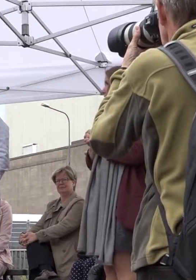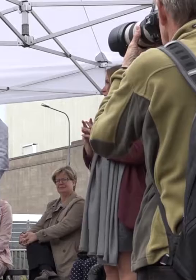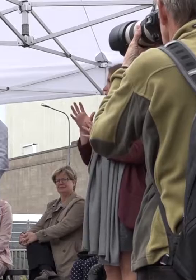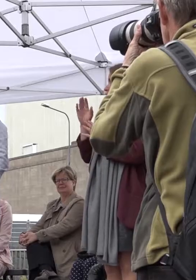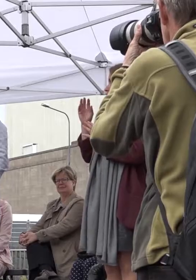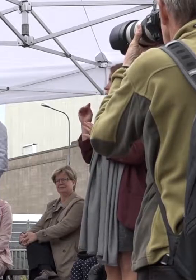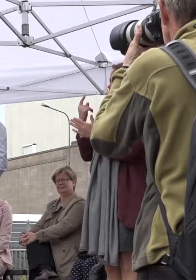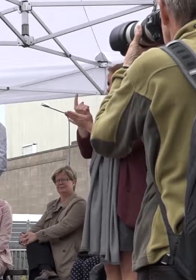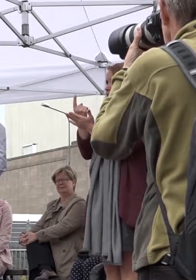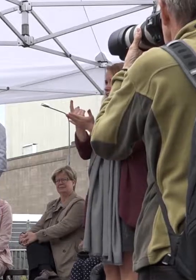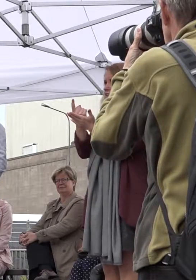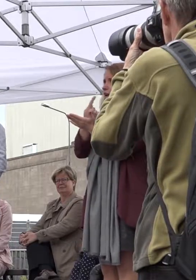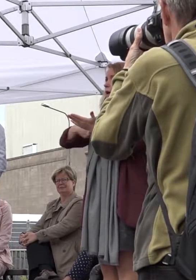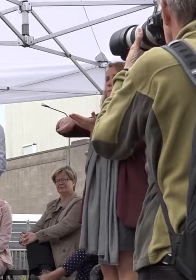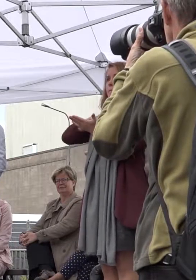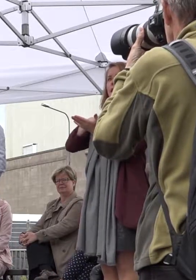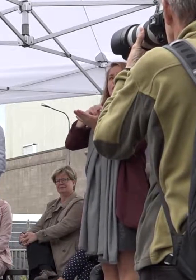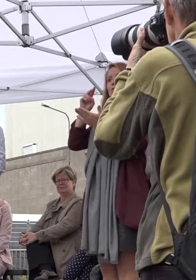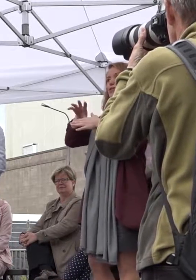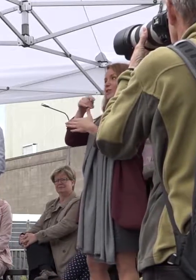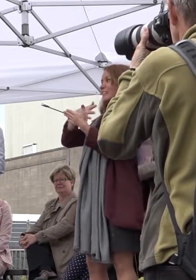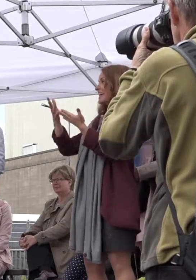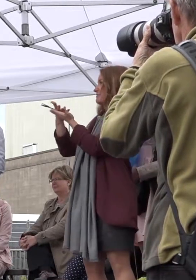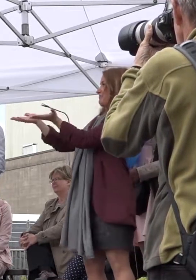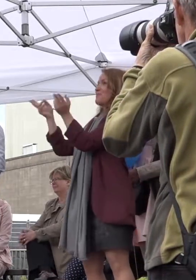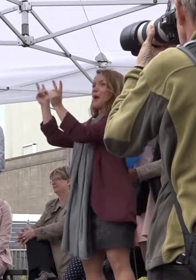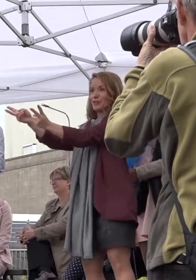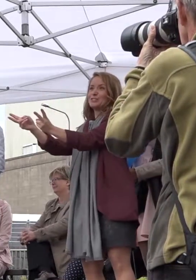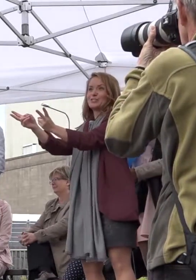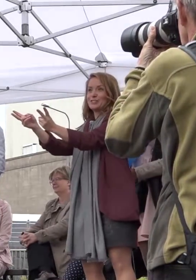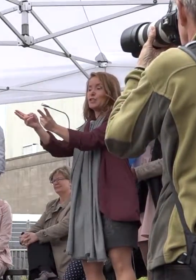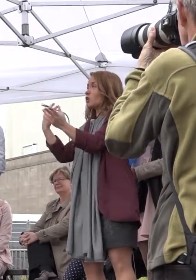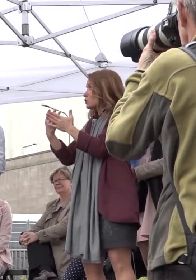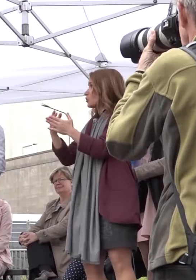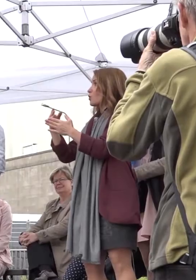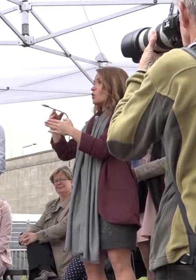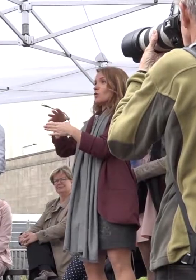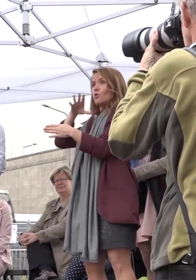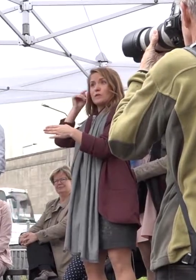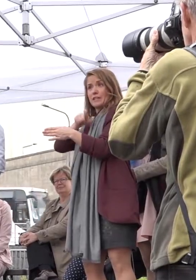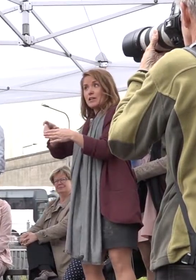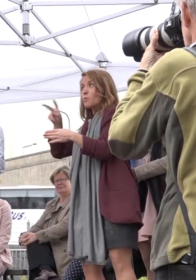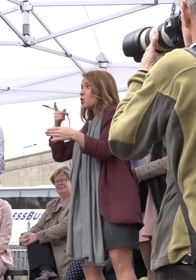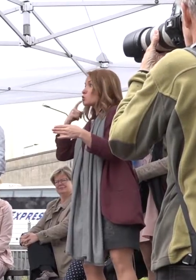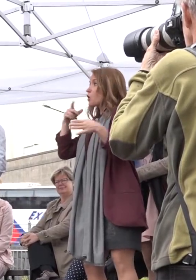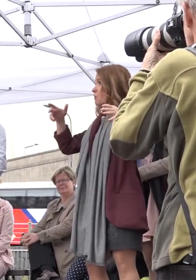det är jätteviktigt att vi tar upp det här på svenska också, för vi är också en del av